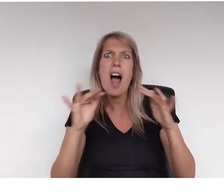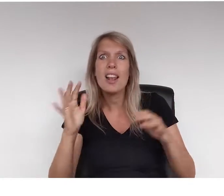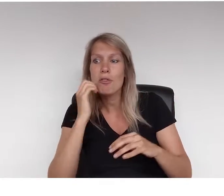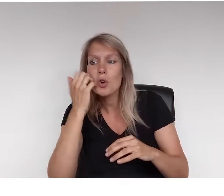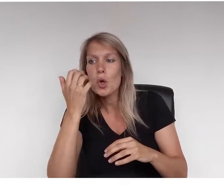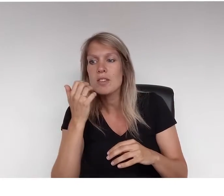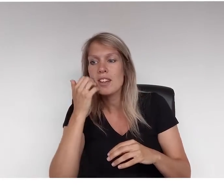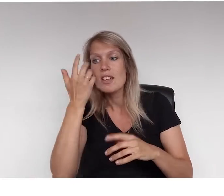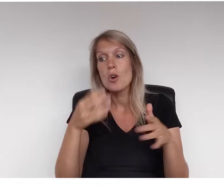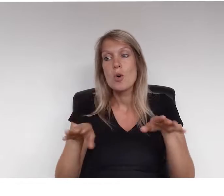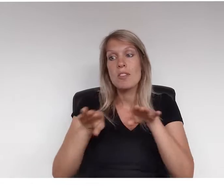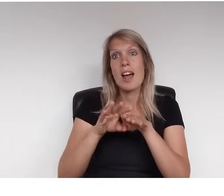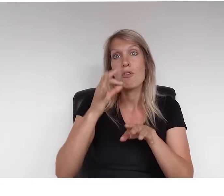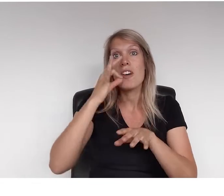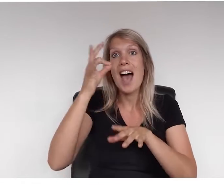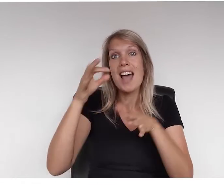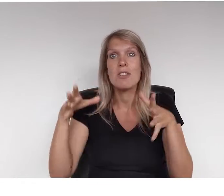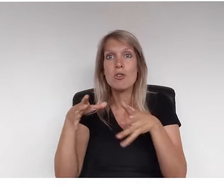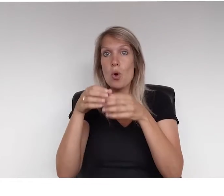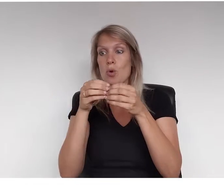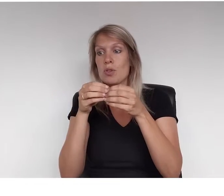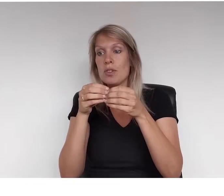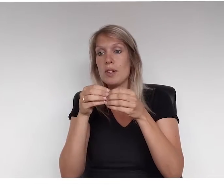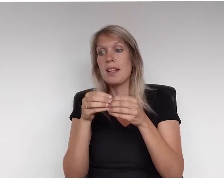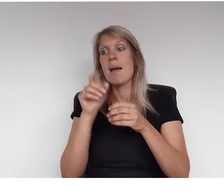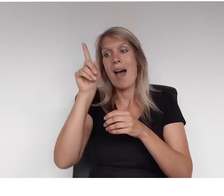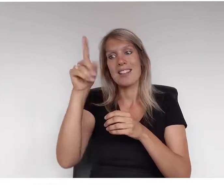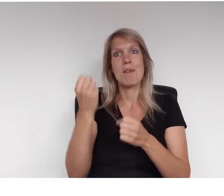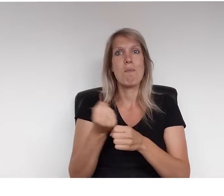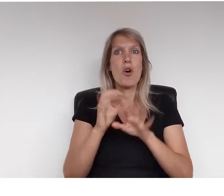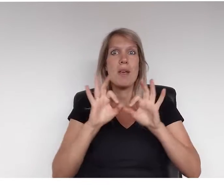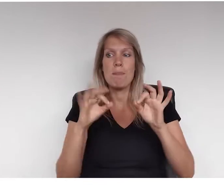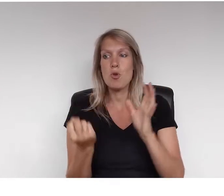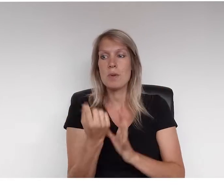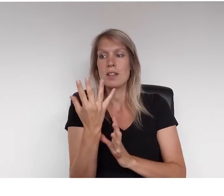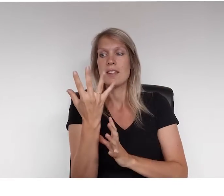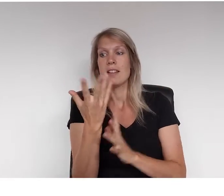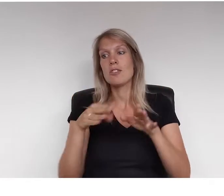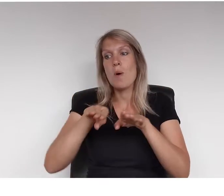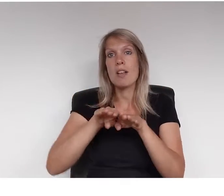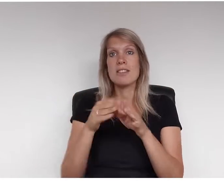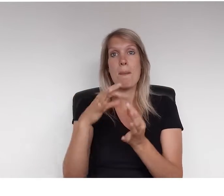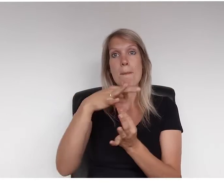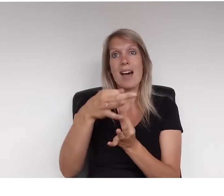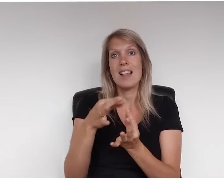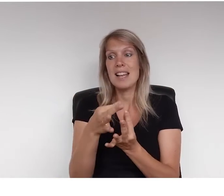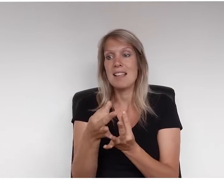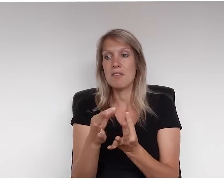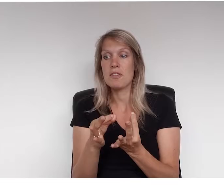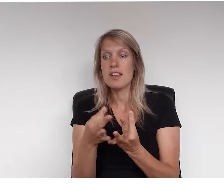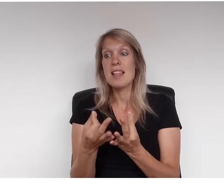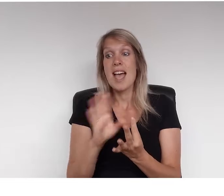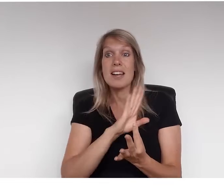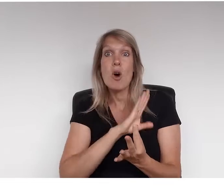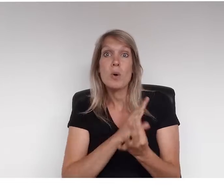bedacht ook alle vruchten, zoals druiven aan een tros. Hij maakte mooie bloemen, zoals een